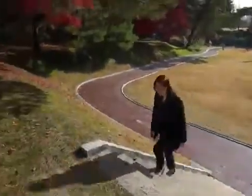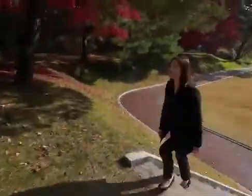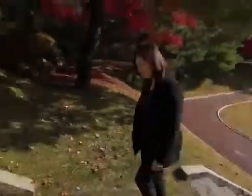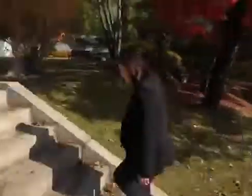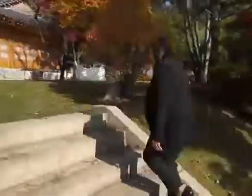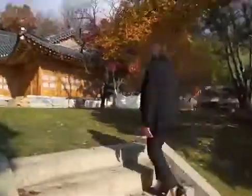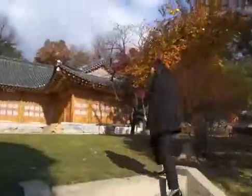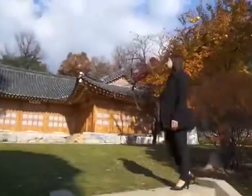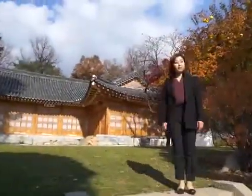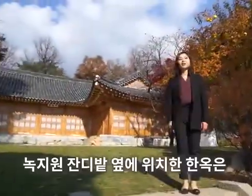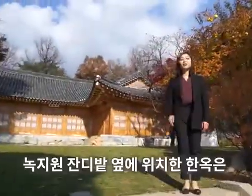수어통역사가 계단을 오른다.